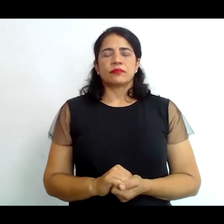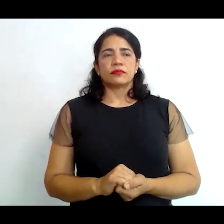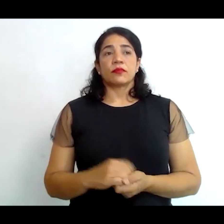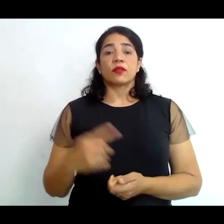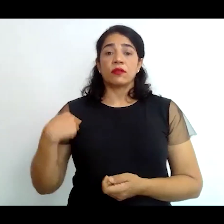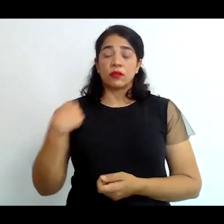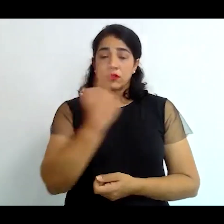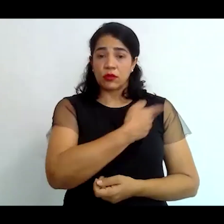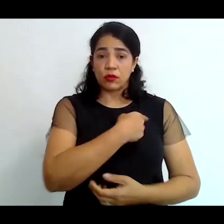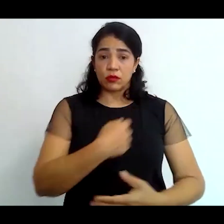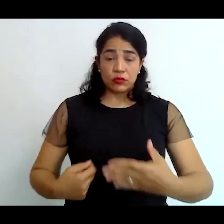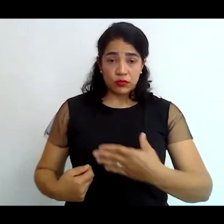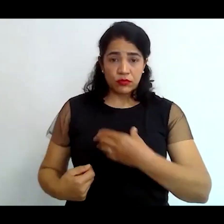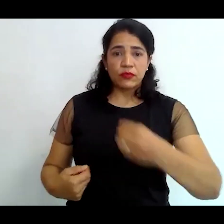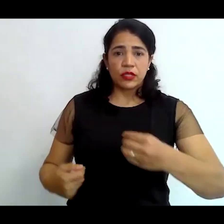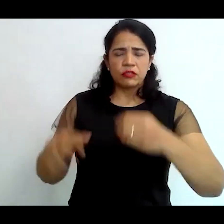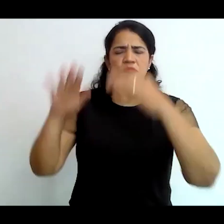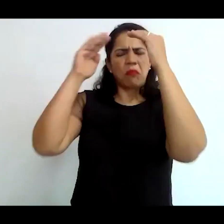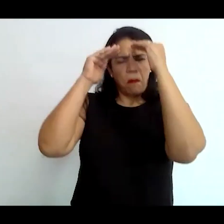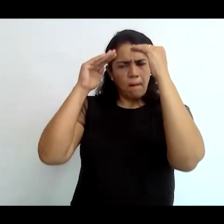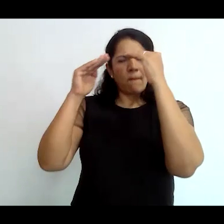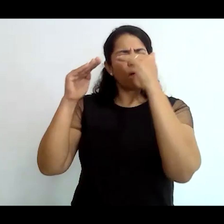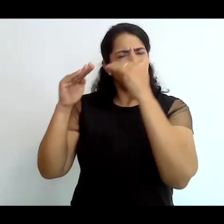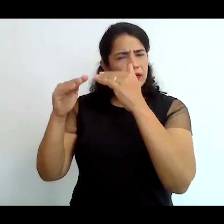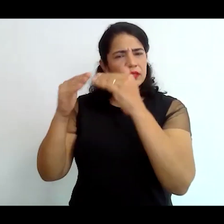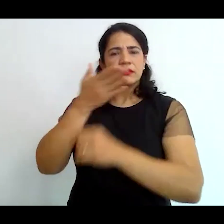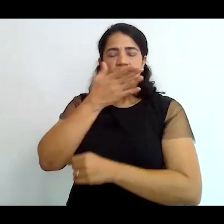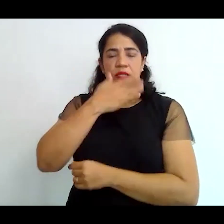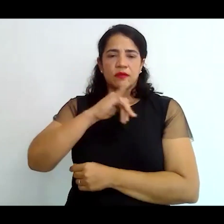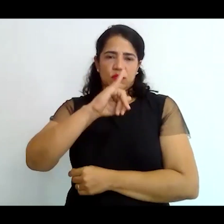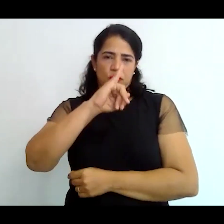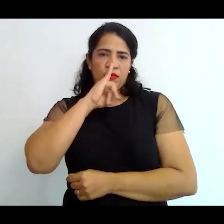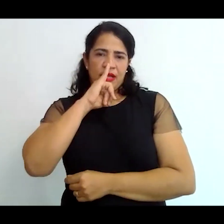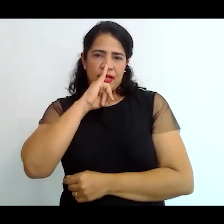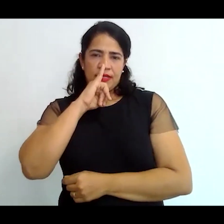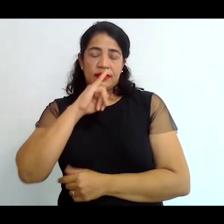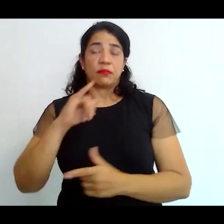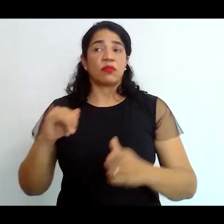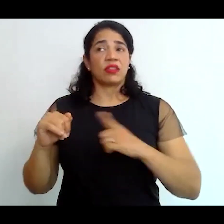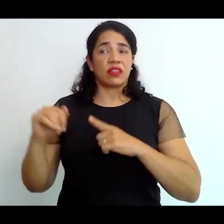são obedientes aos pais. Por isso, irmãos, vamos levar nossos